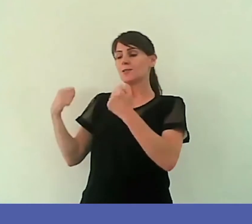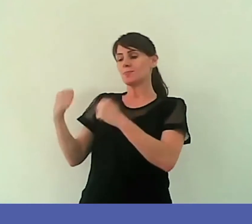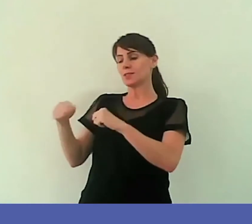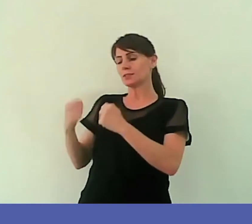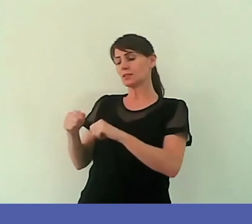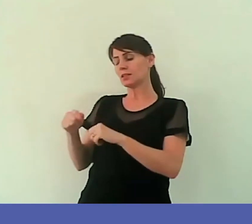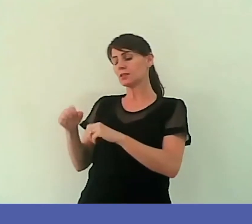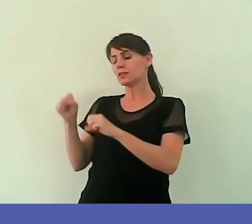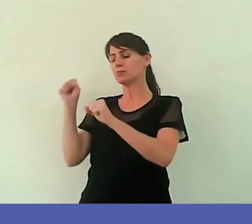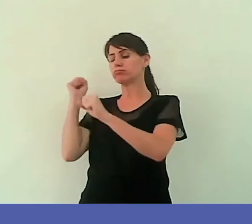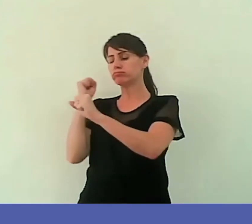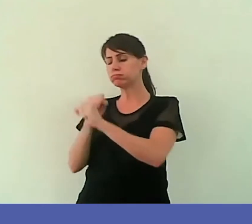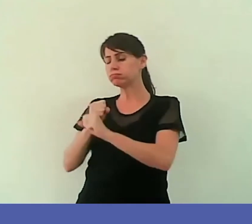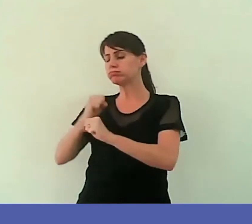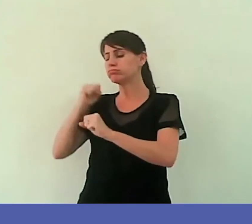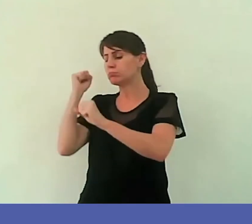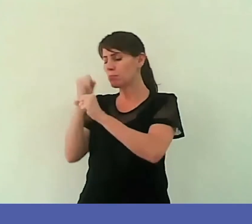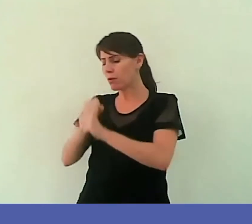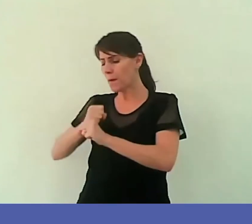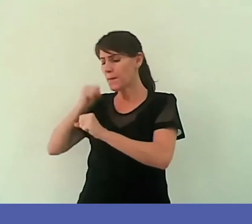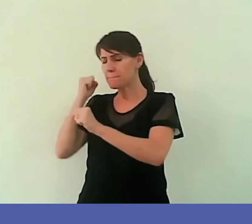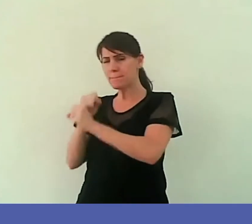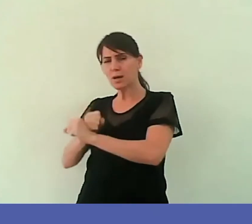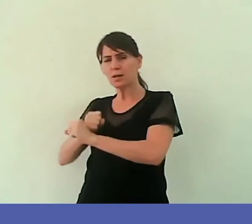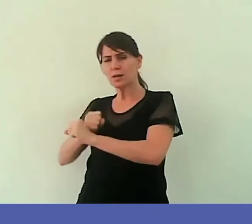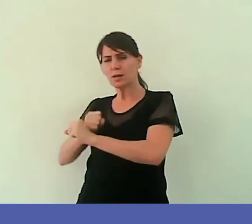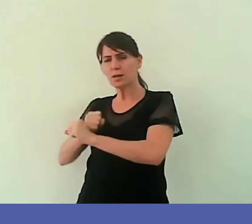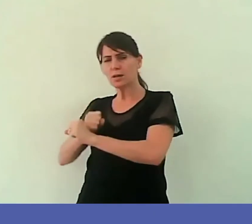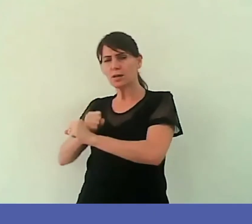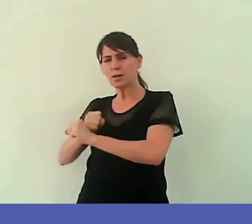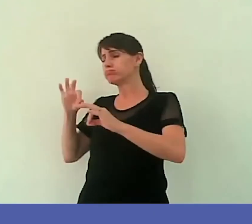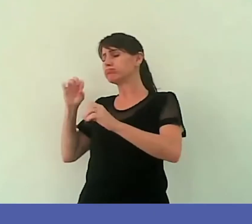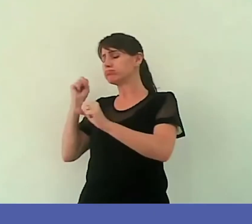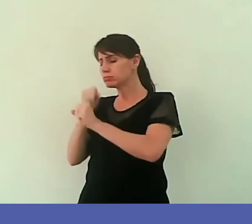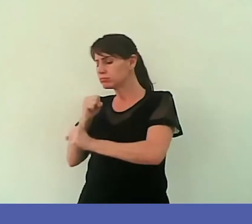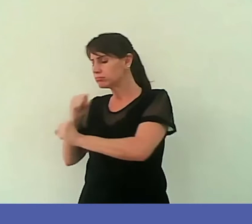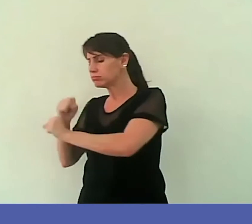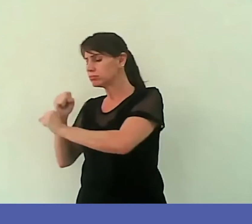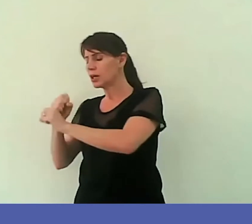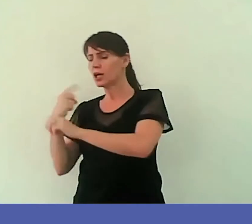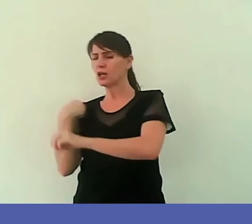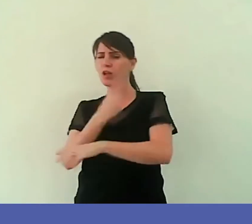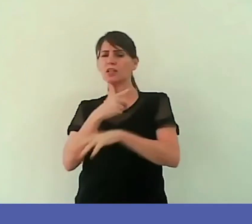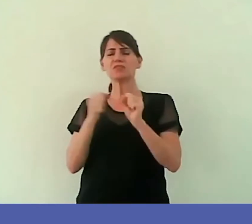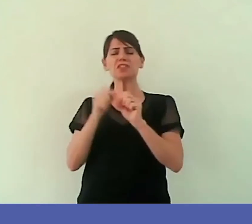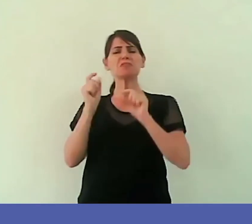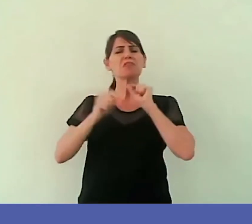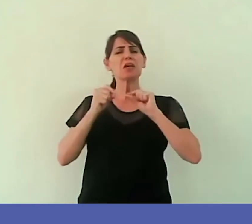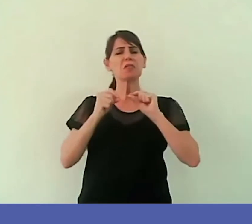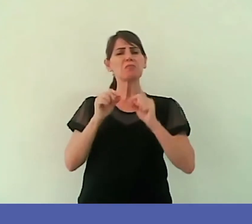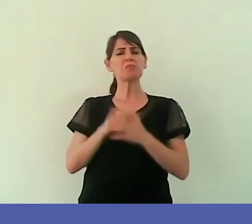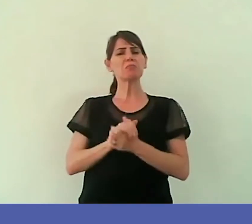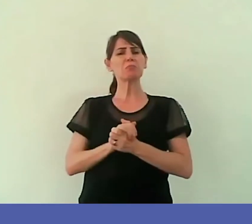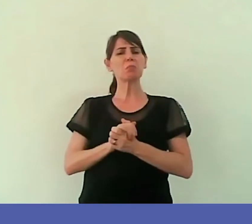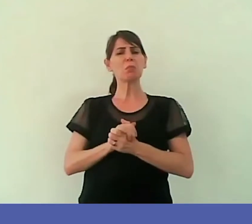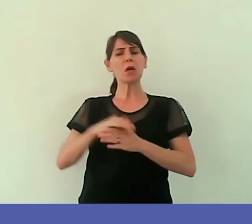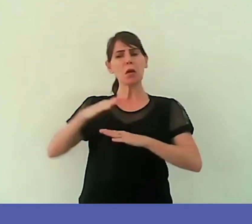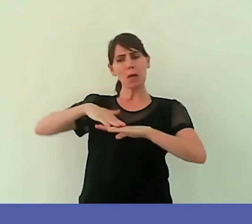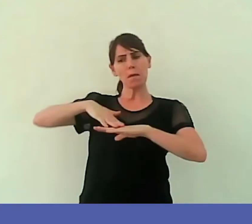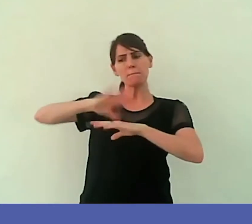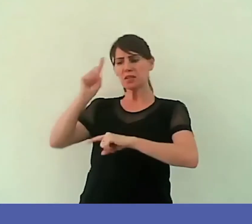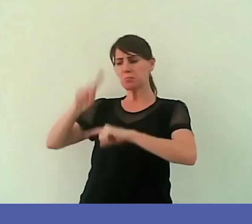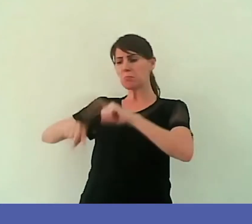de edificação. O que nós estamos fazendo hoje aqui? De um lado, ganhando mais material de construção,